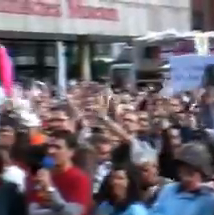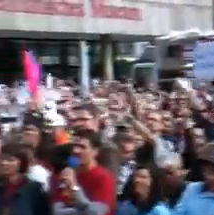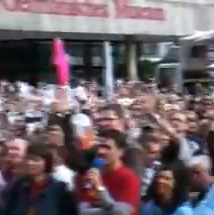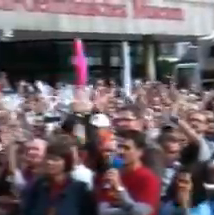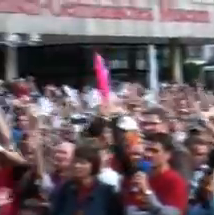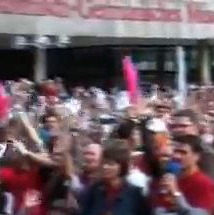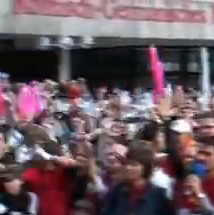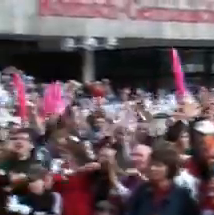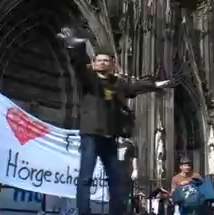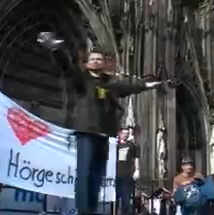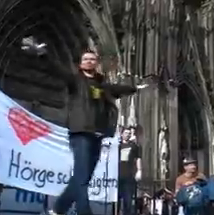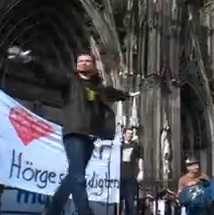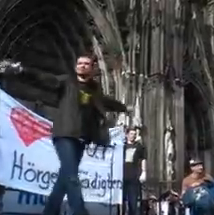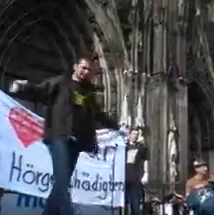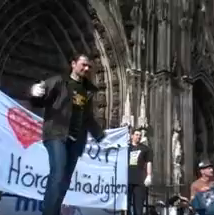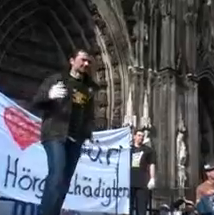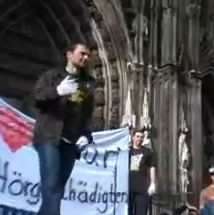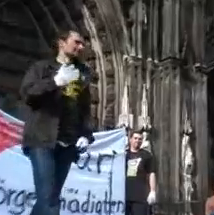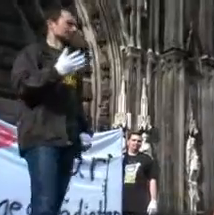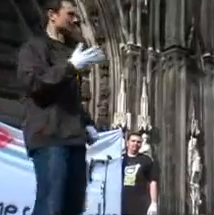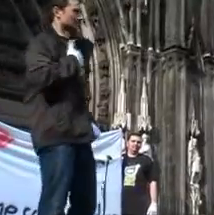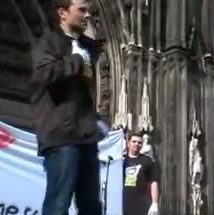100%! Ja, hallo erstmal.